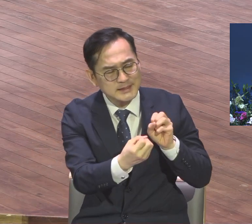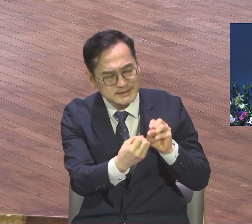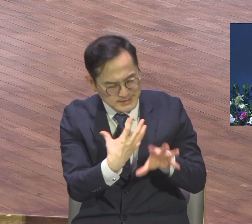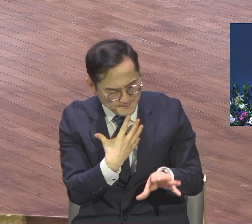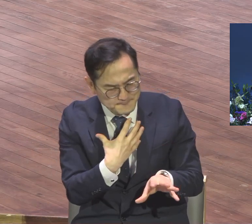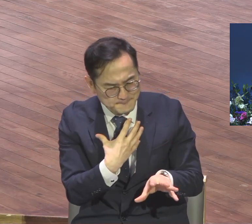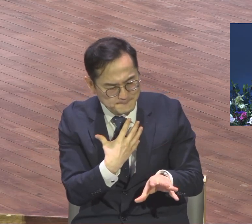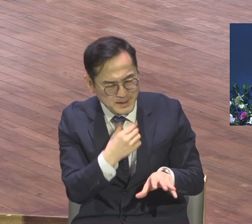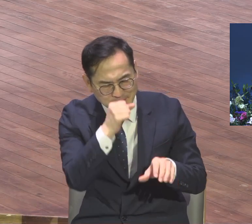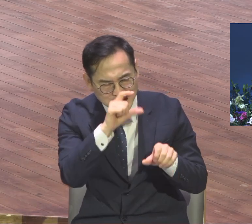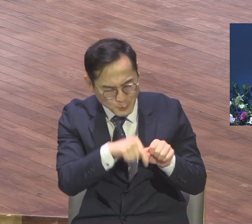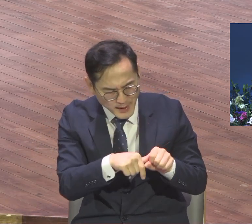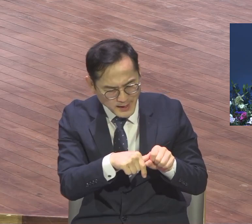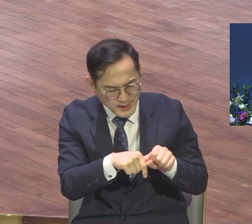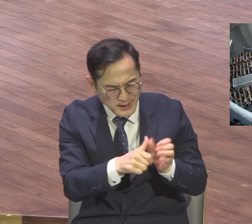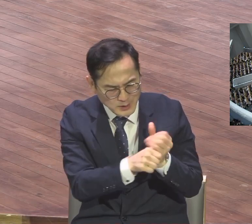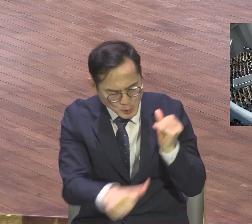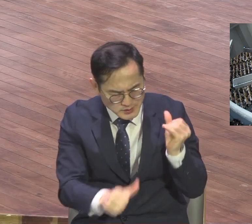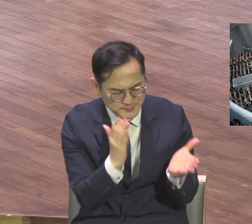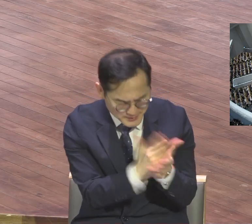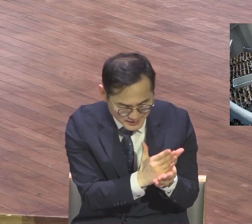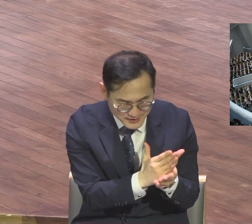응답의 기회를 놓치지 맙시다.